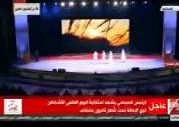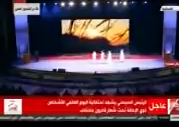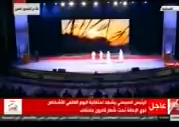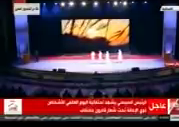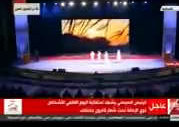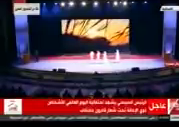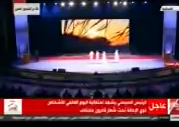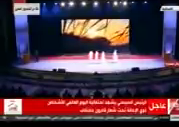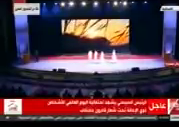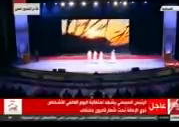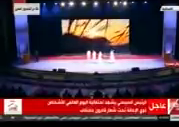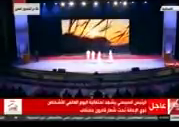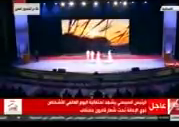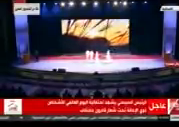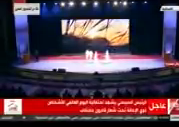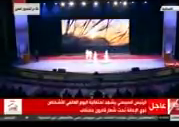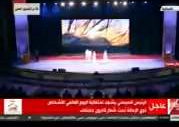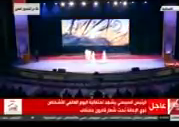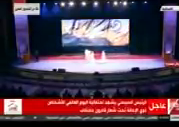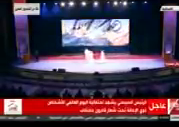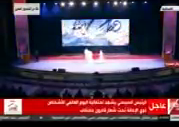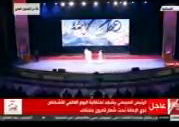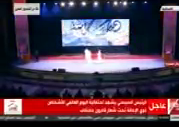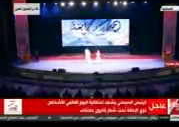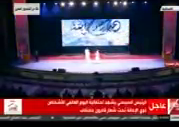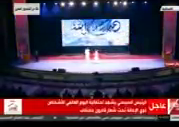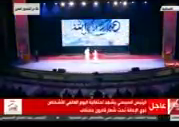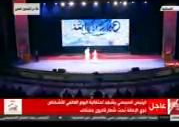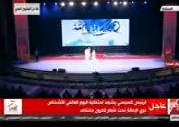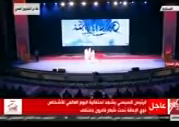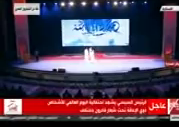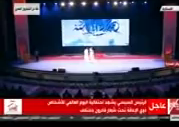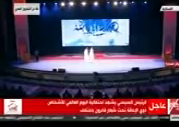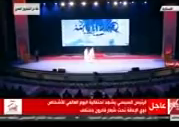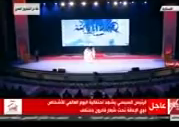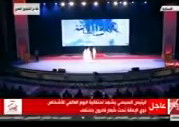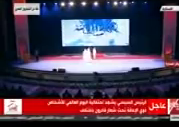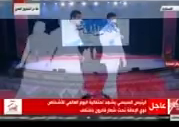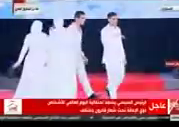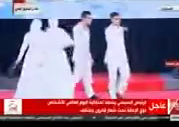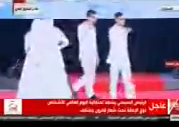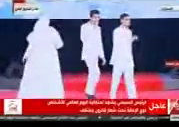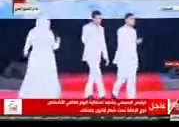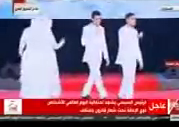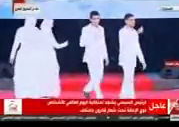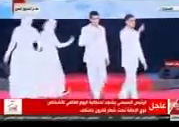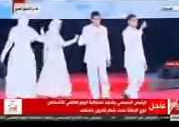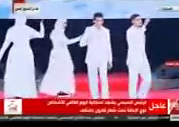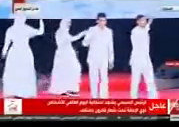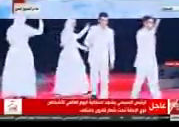ورفقا صلي على محمد. السلام